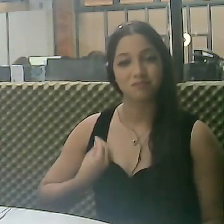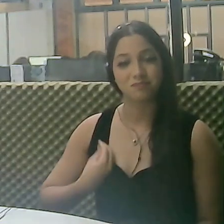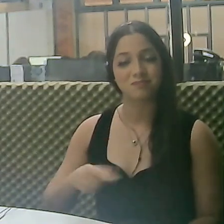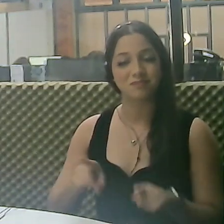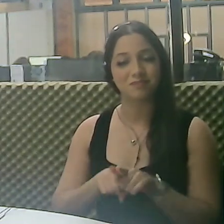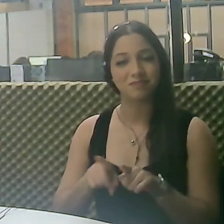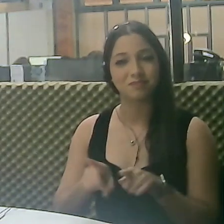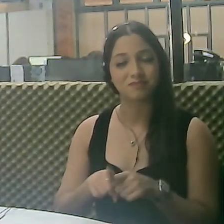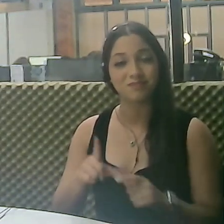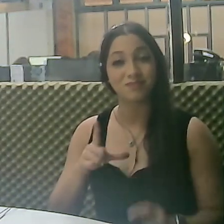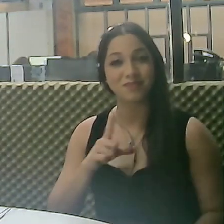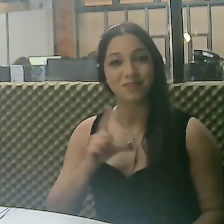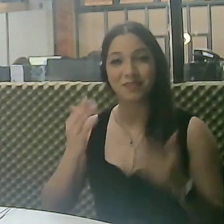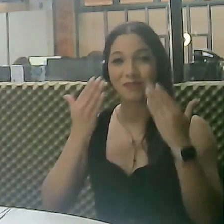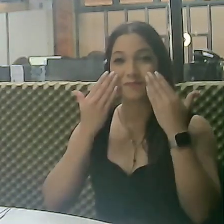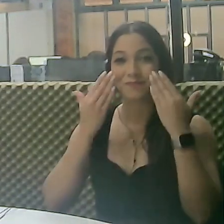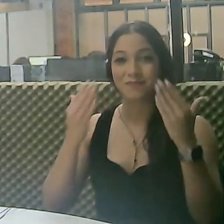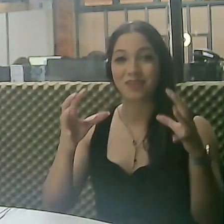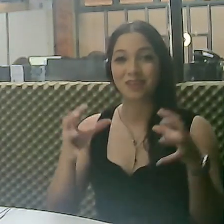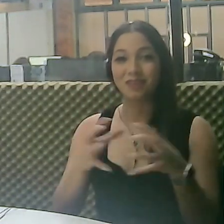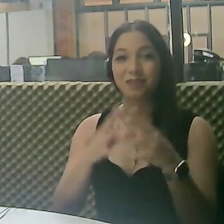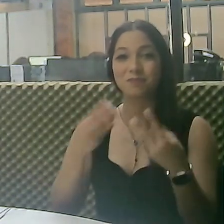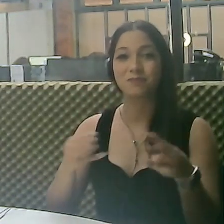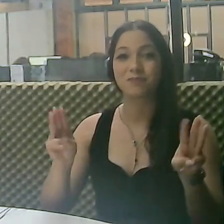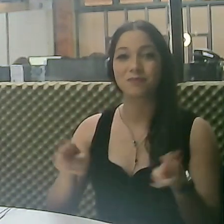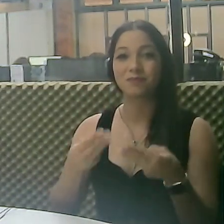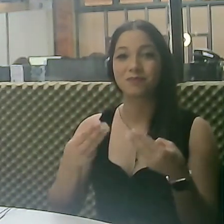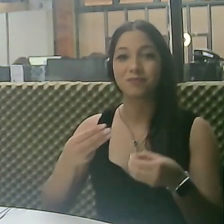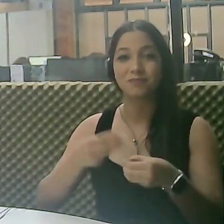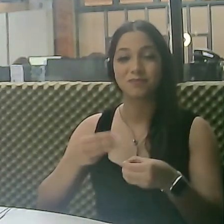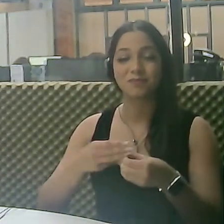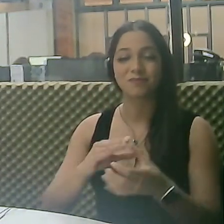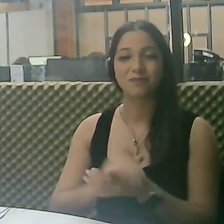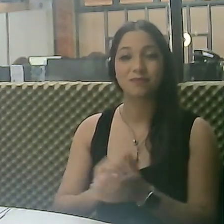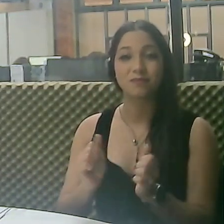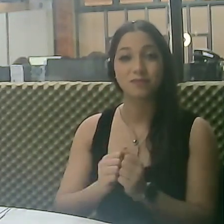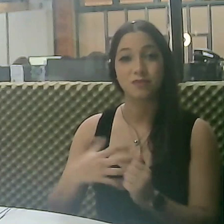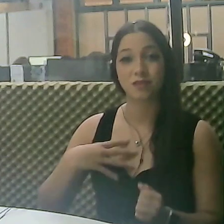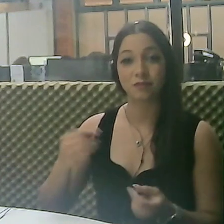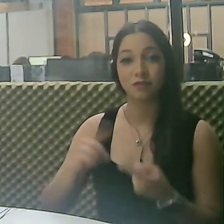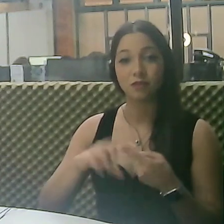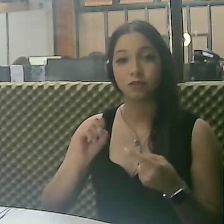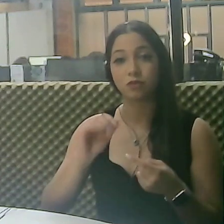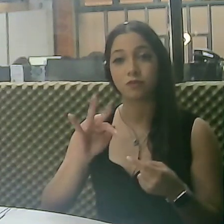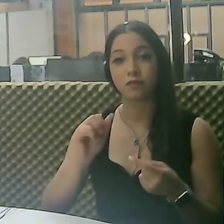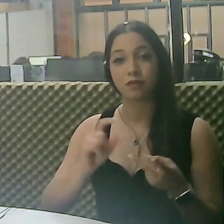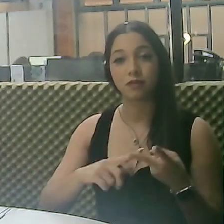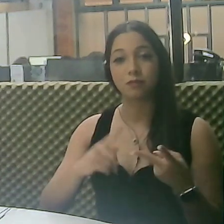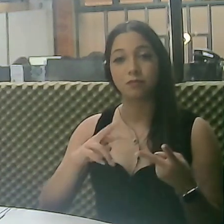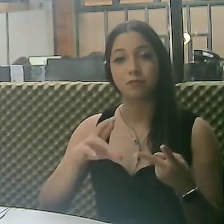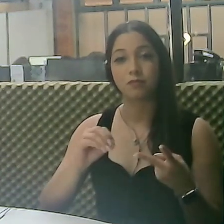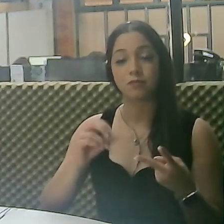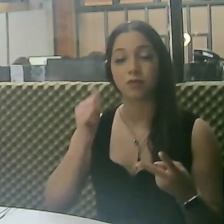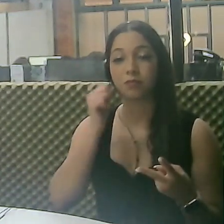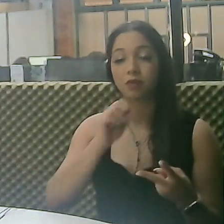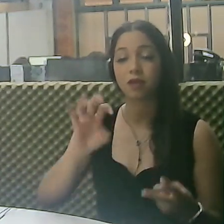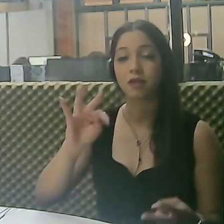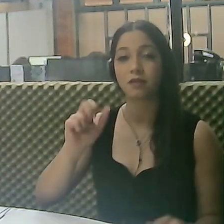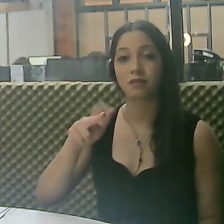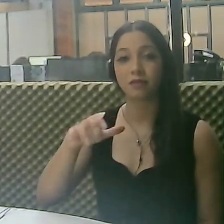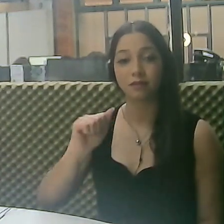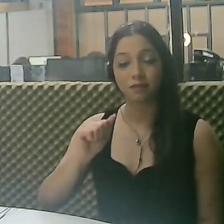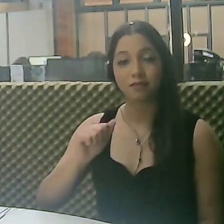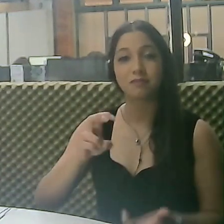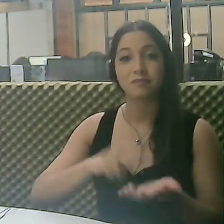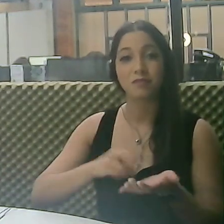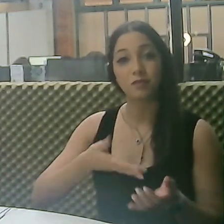presentes. Teve até a apresentação da banda municipal. Acompanhada dos filhos Sofia e Pedro, Tânia Rodrigues passou